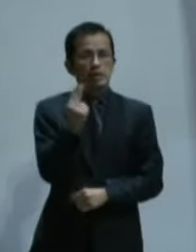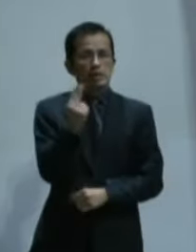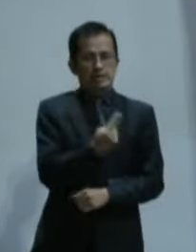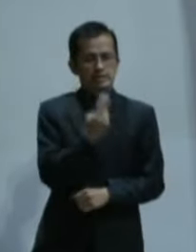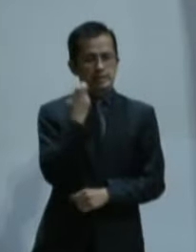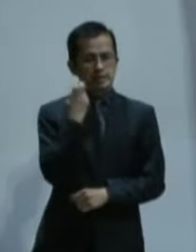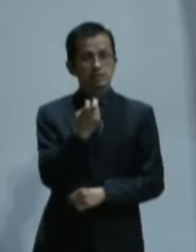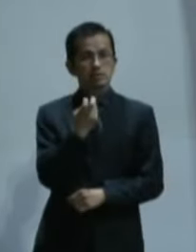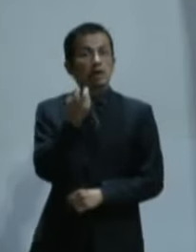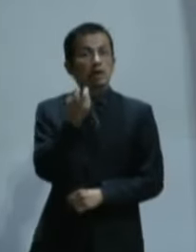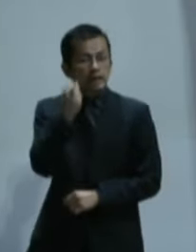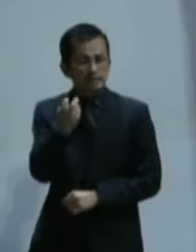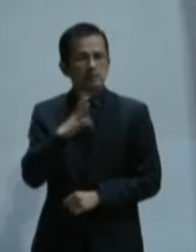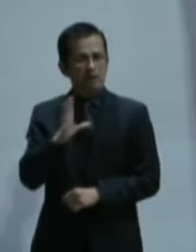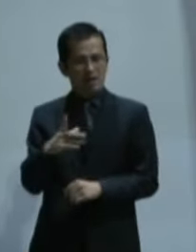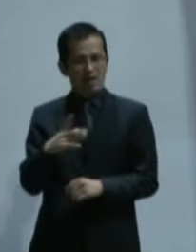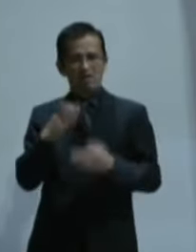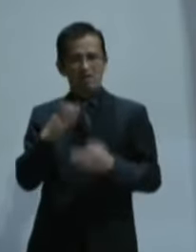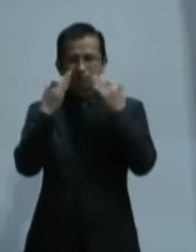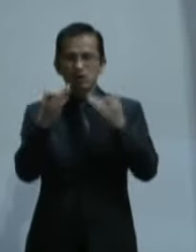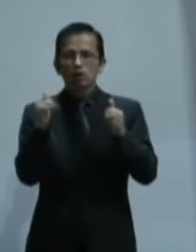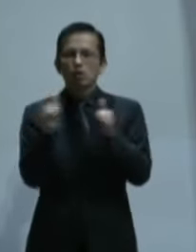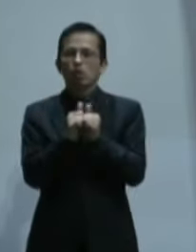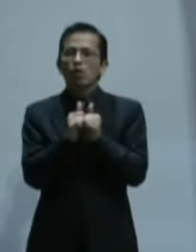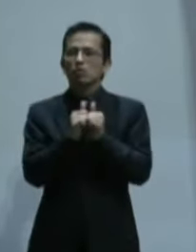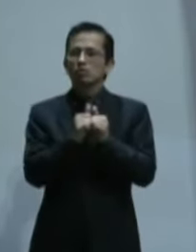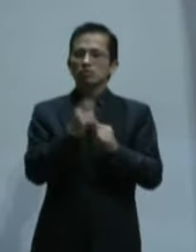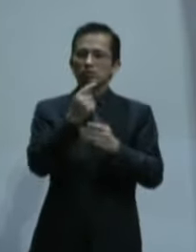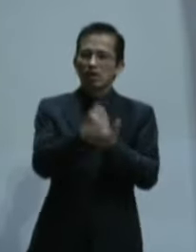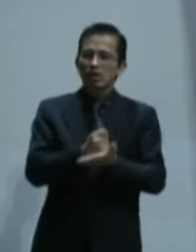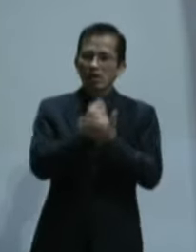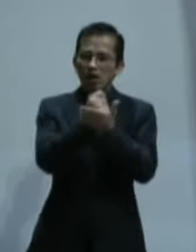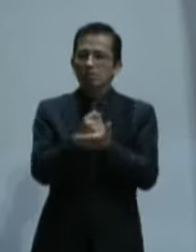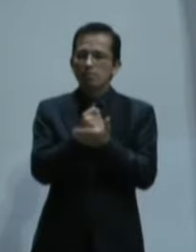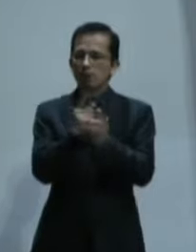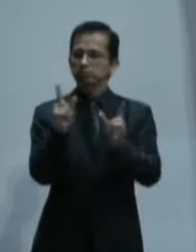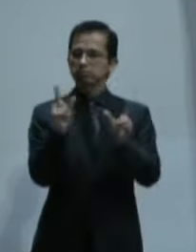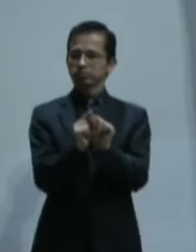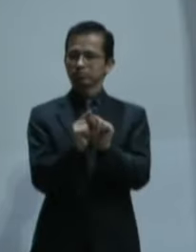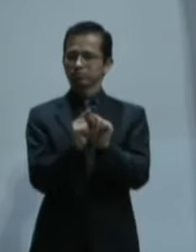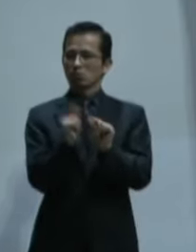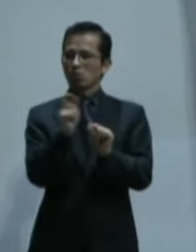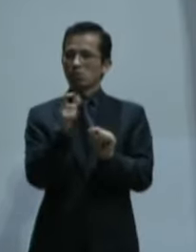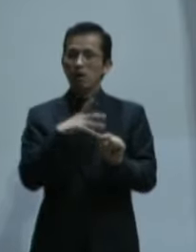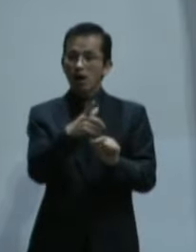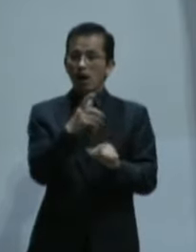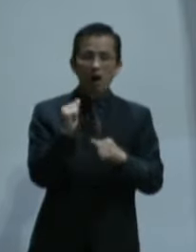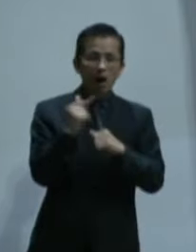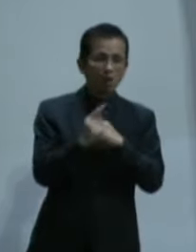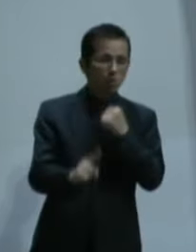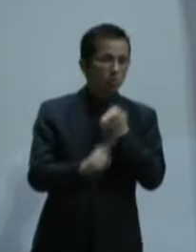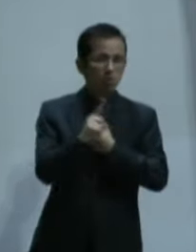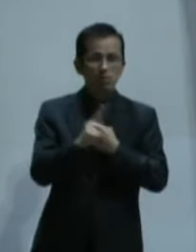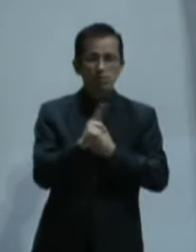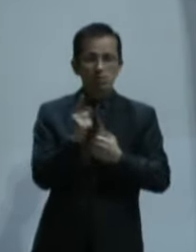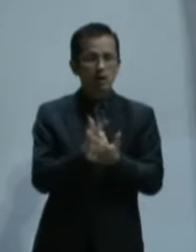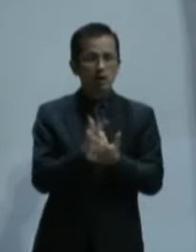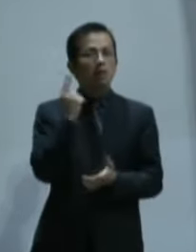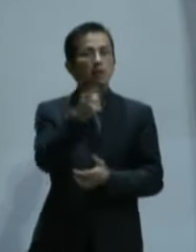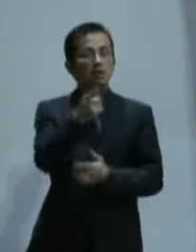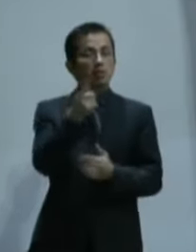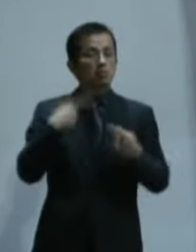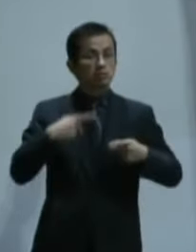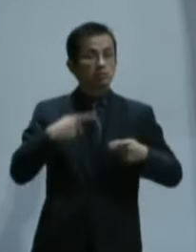probado y exitoso basado en la terapia breve de sesión única intervención en crisis la persona que llama encuentra un espacio de escucha